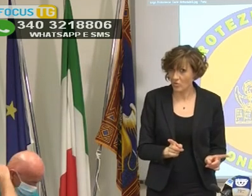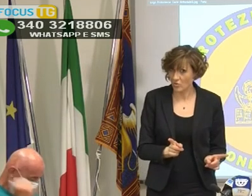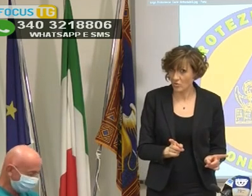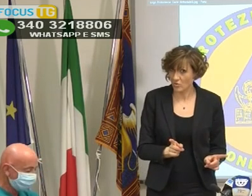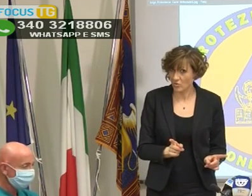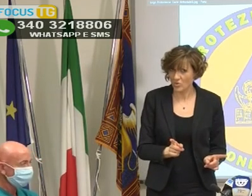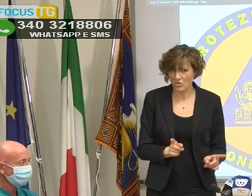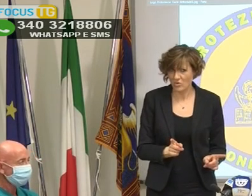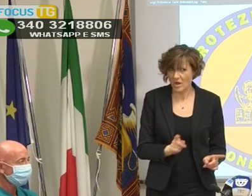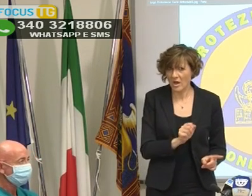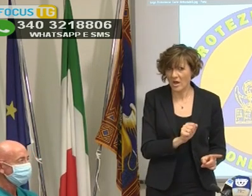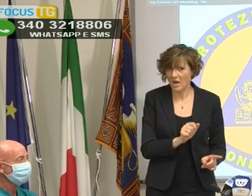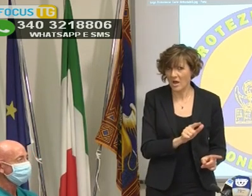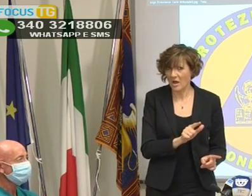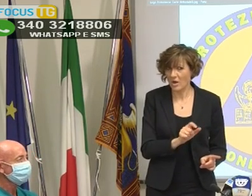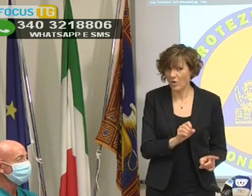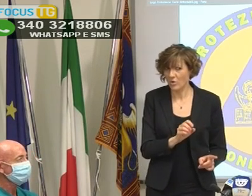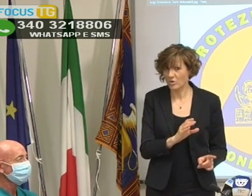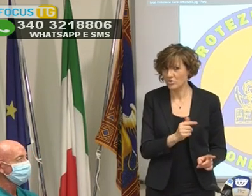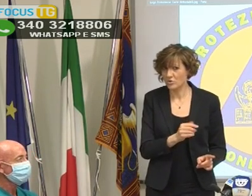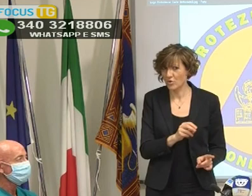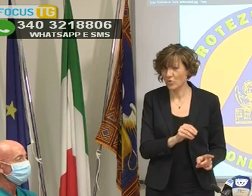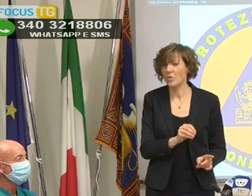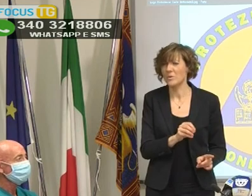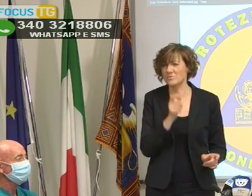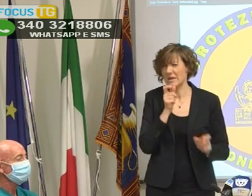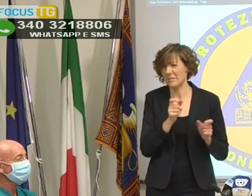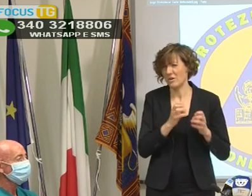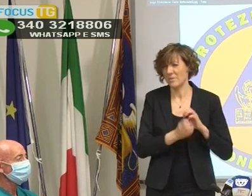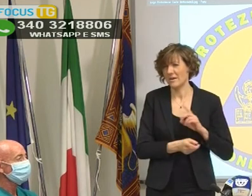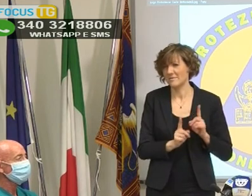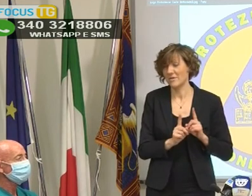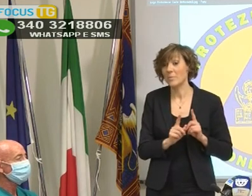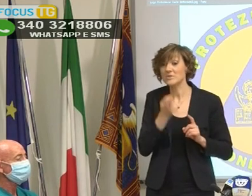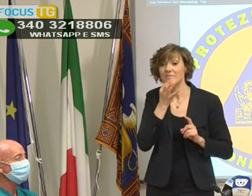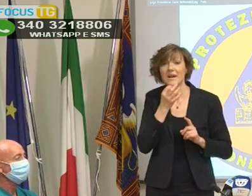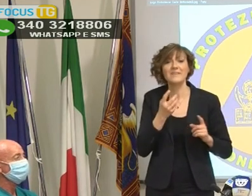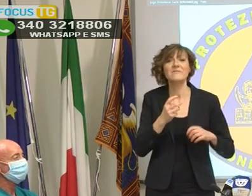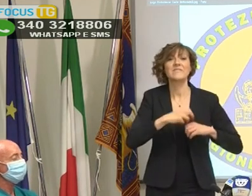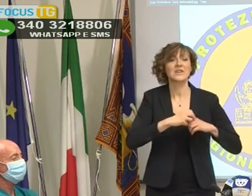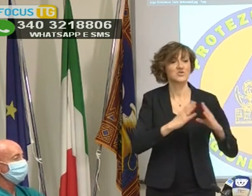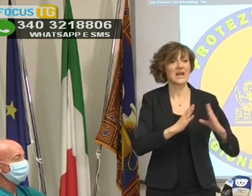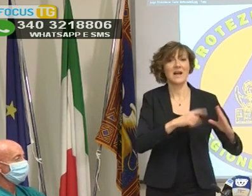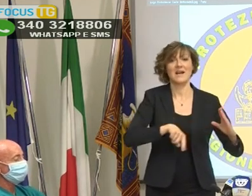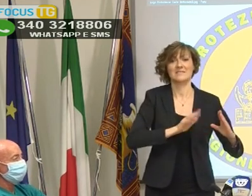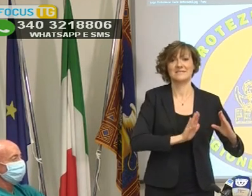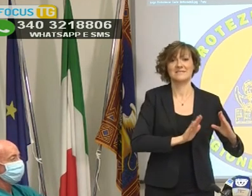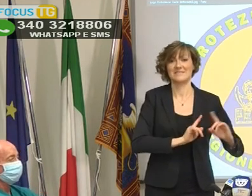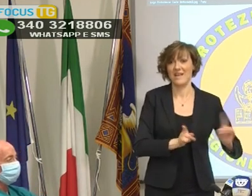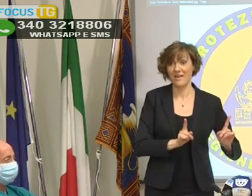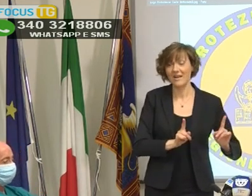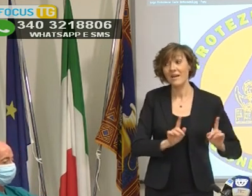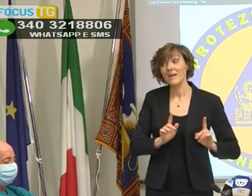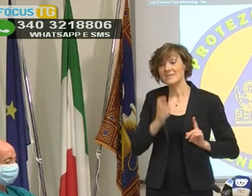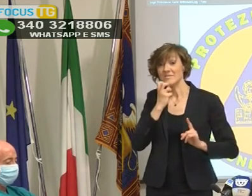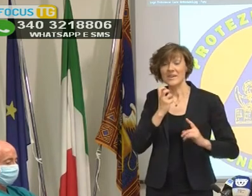allottono, no? Si dice? Allottono, e vabbè, non usiamo termini, il virus non di casa è un